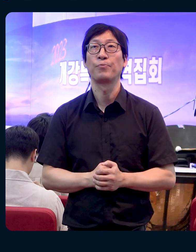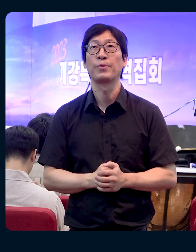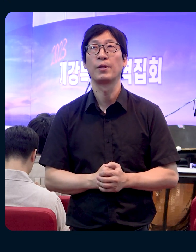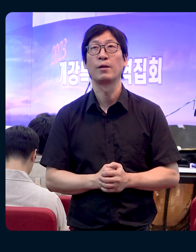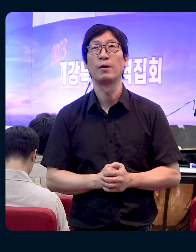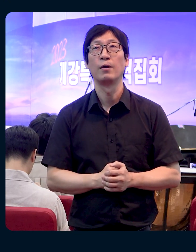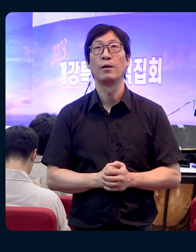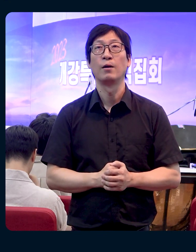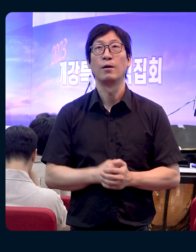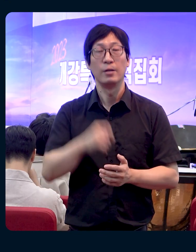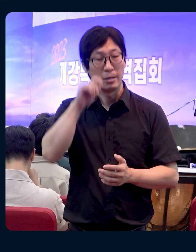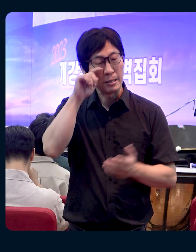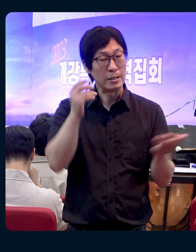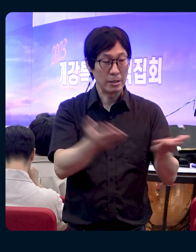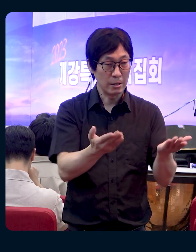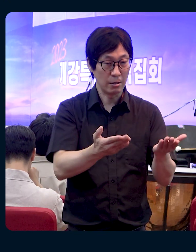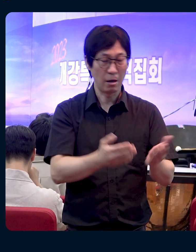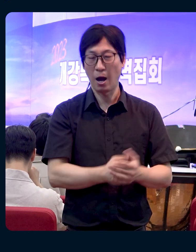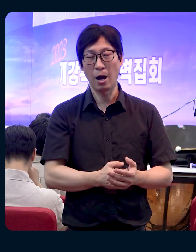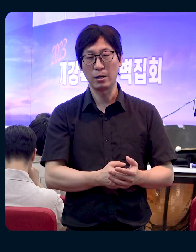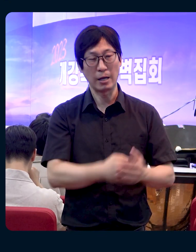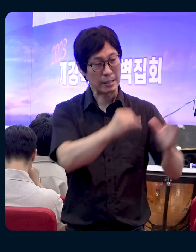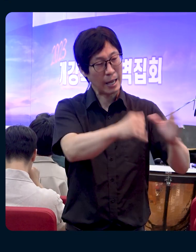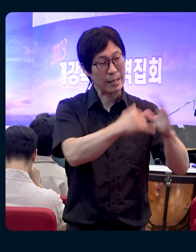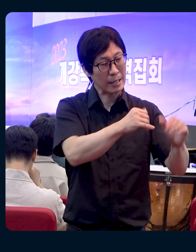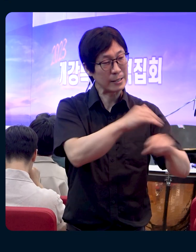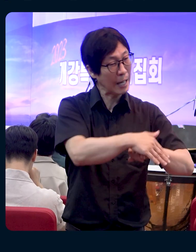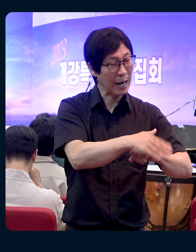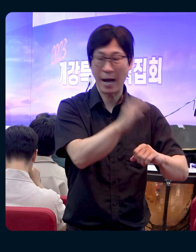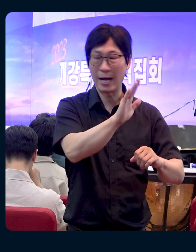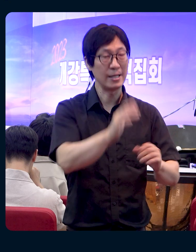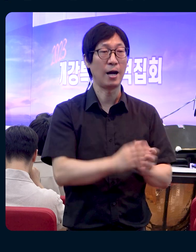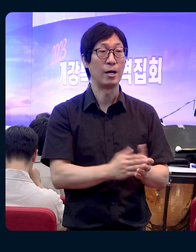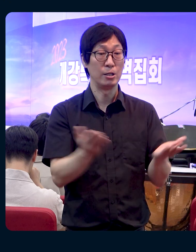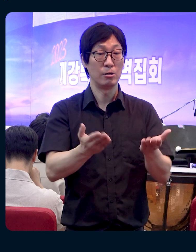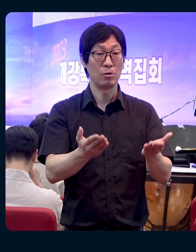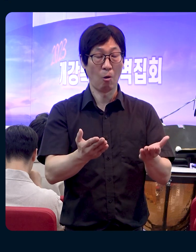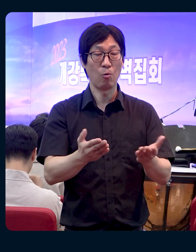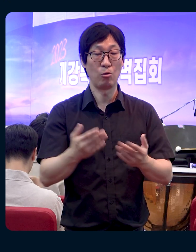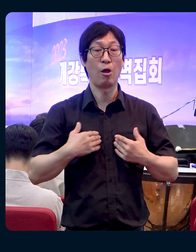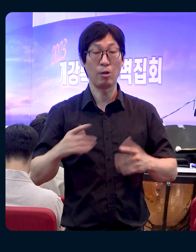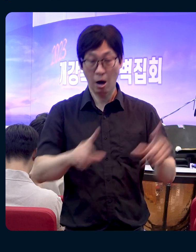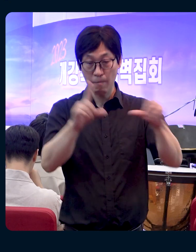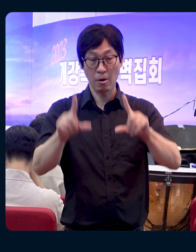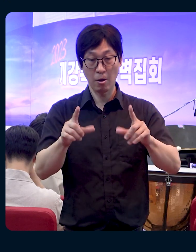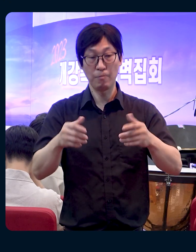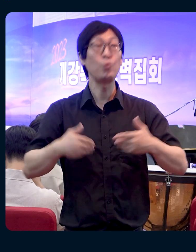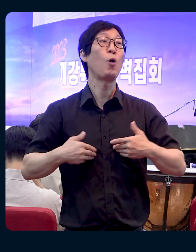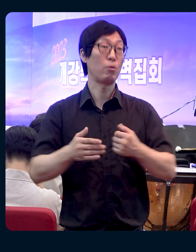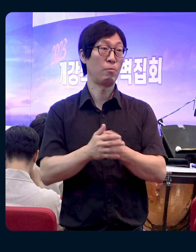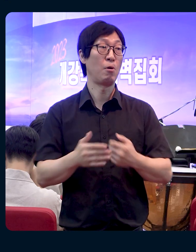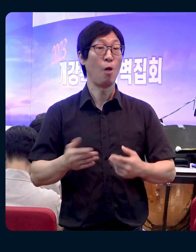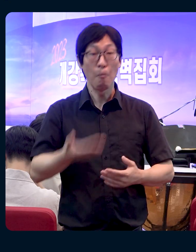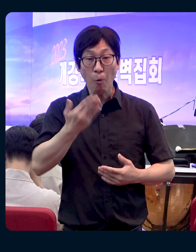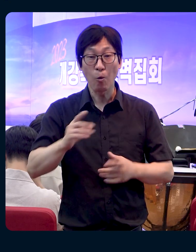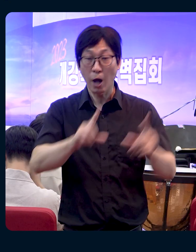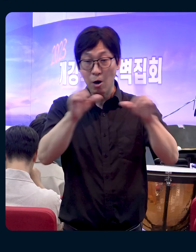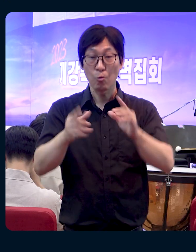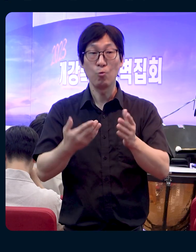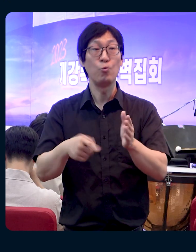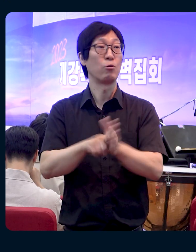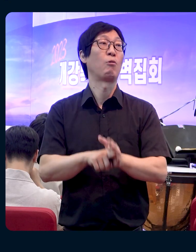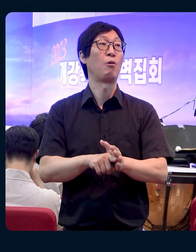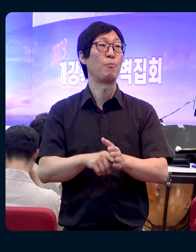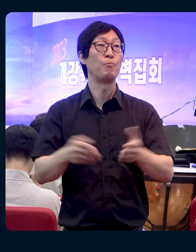그냥 세속적이고 타락된 일이 아니에요. 너무 중요한 거예요. 먹고 살아야죠. 하나님이 먹고